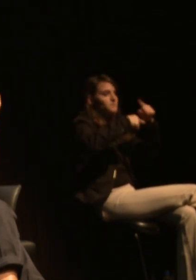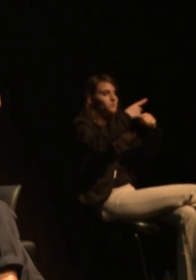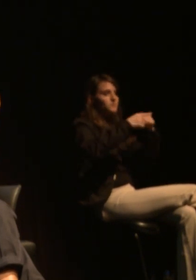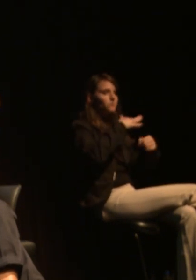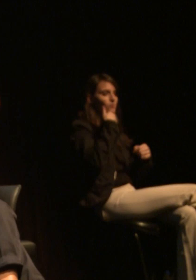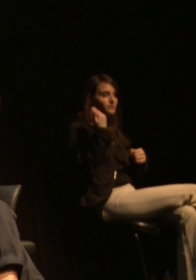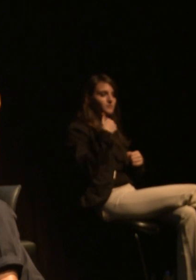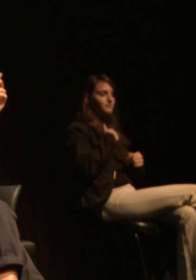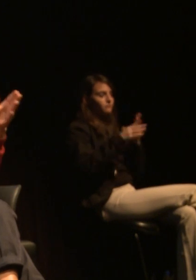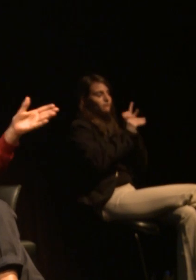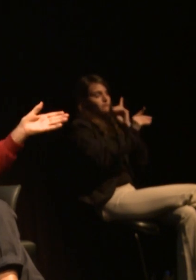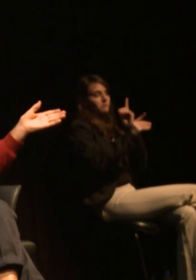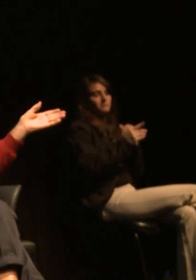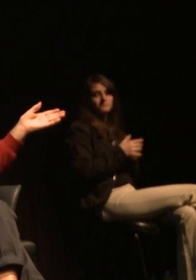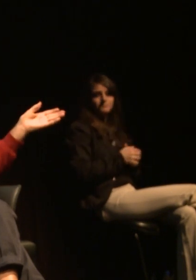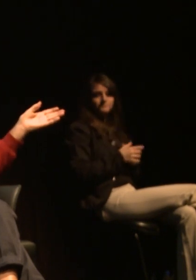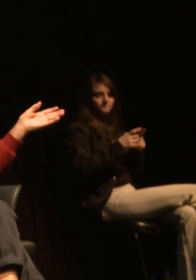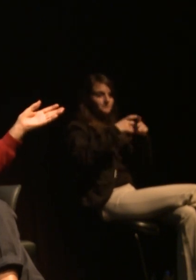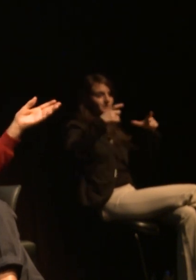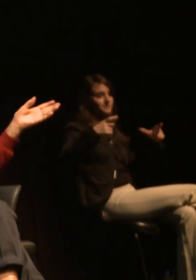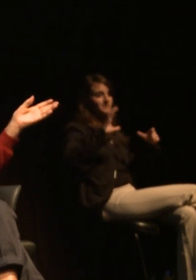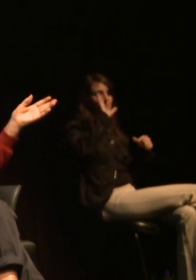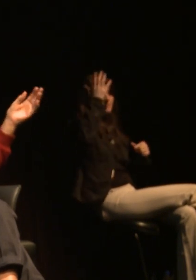depois que ela morreu. Como a maioria.